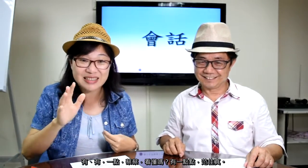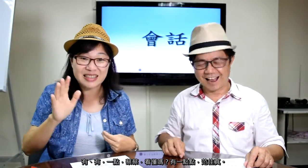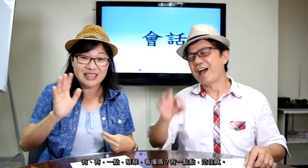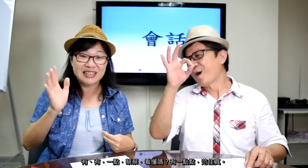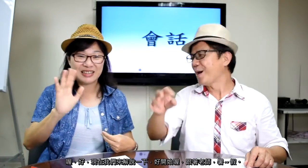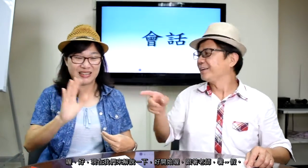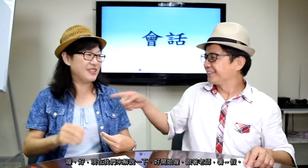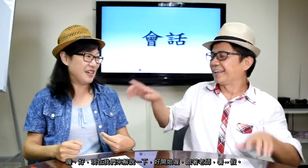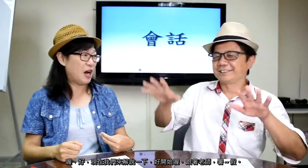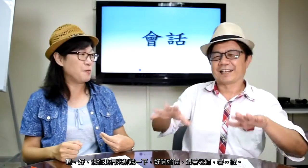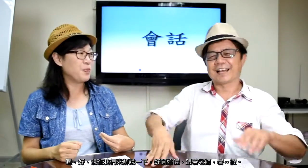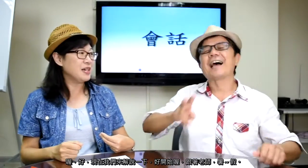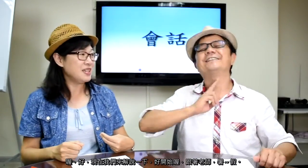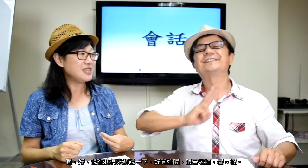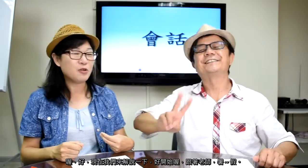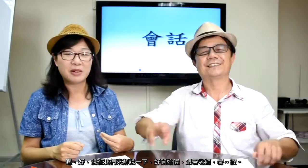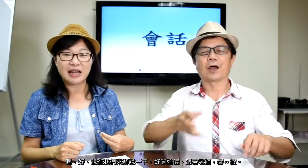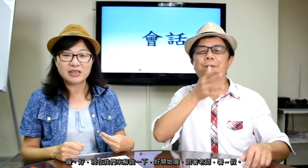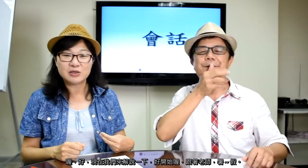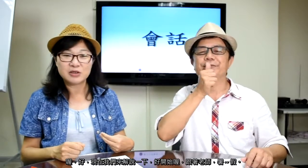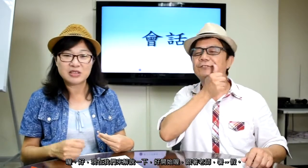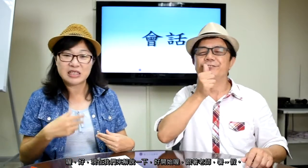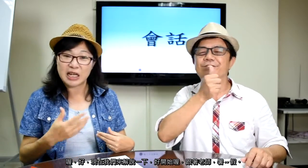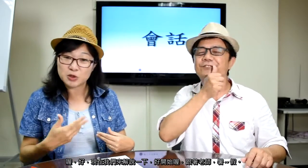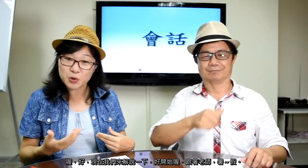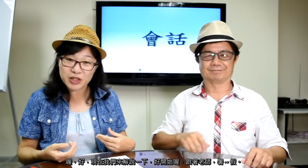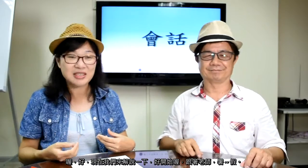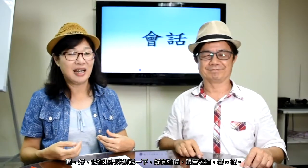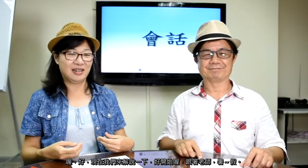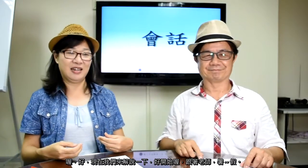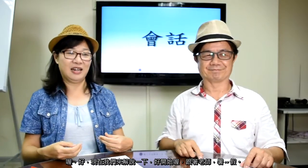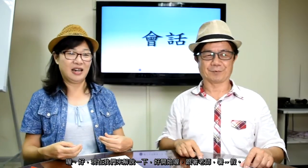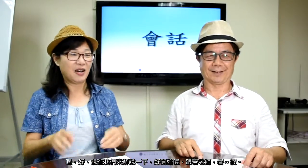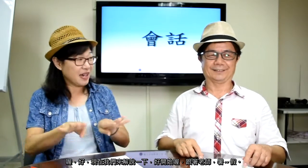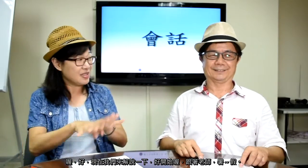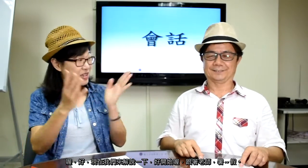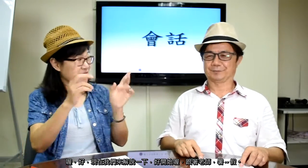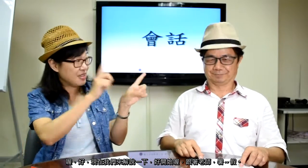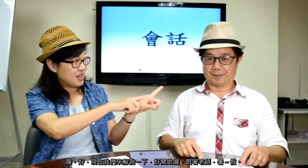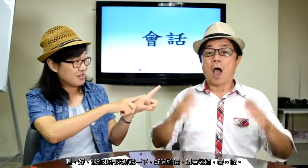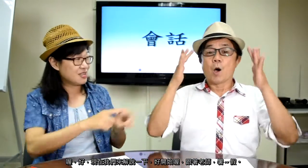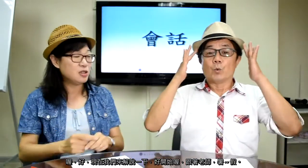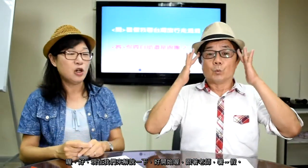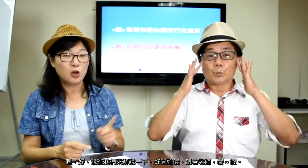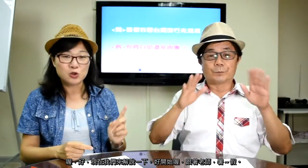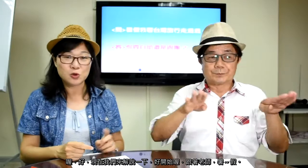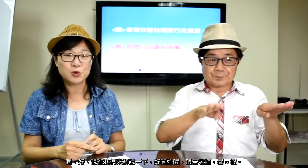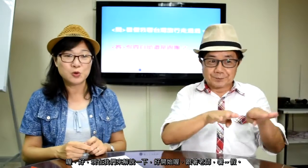珍，哦，好。现在我们来解说一下。好，开始哦，跟着老师。暑